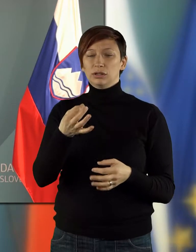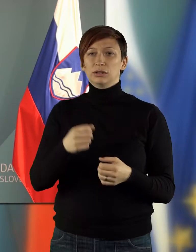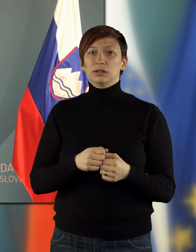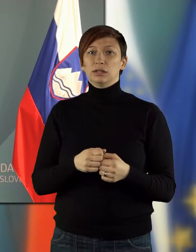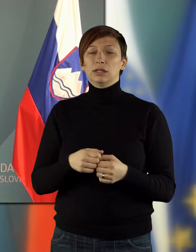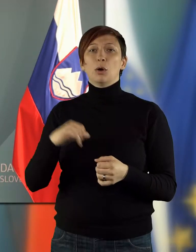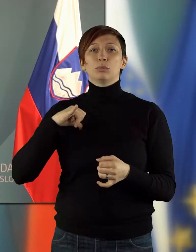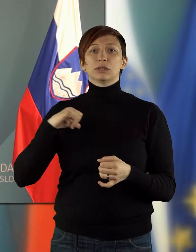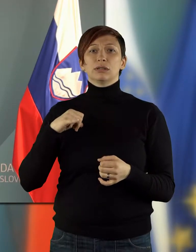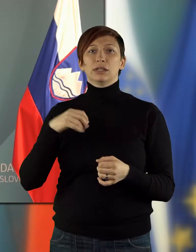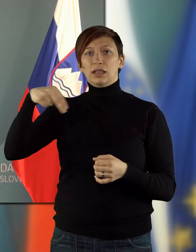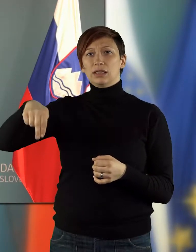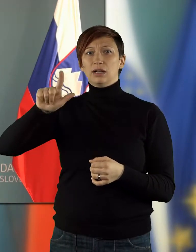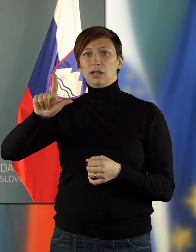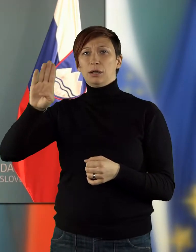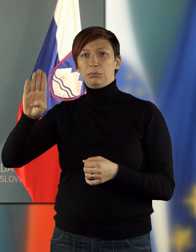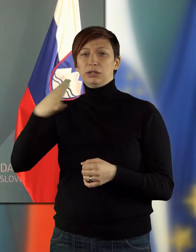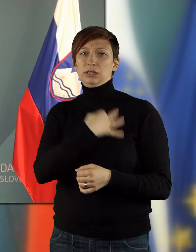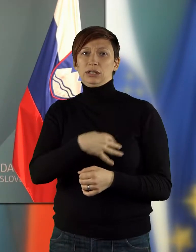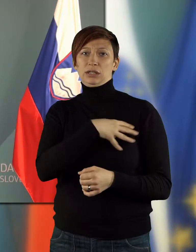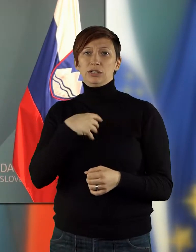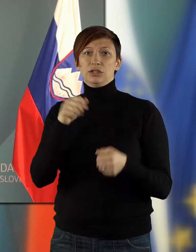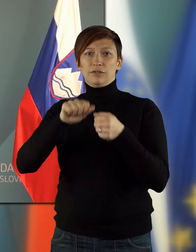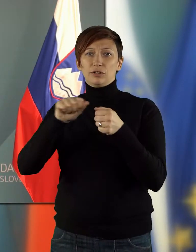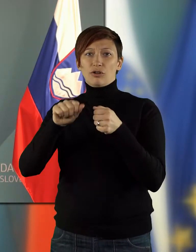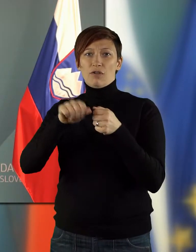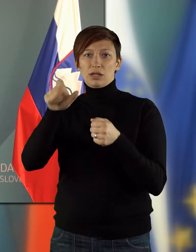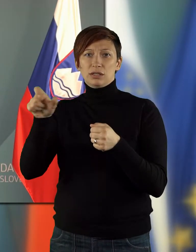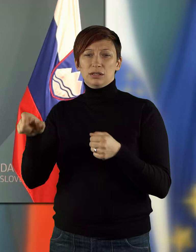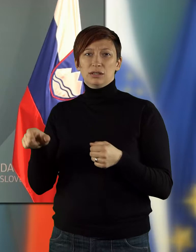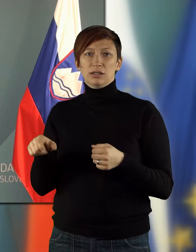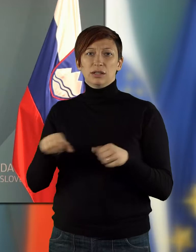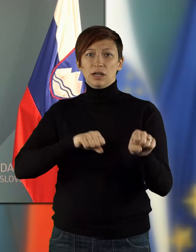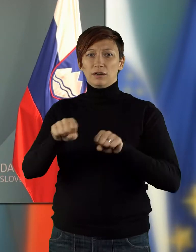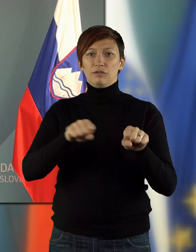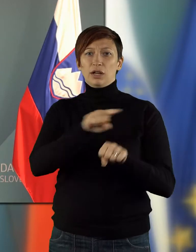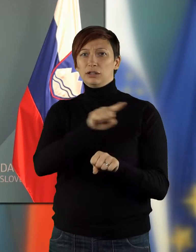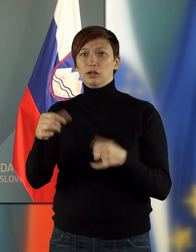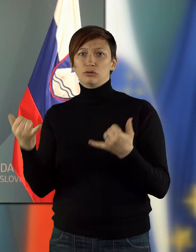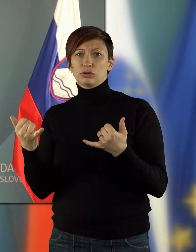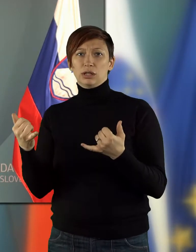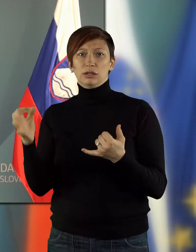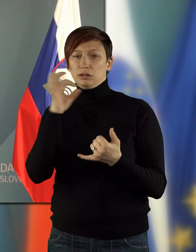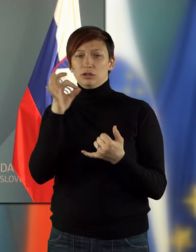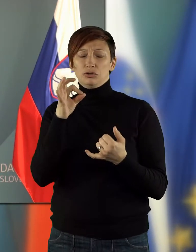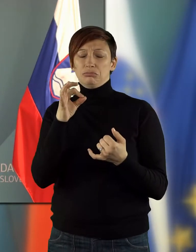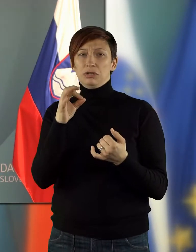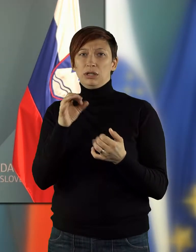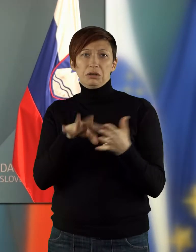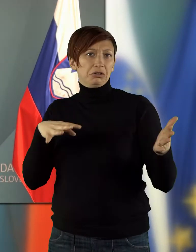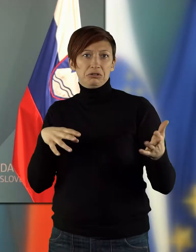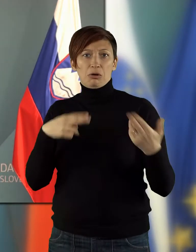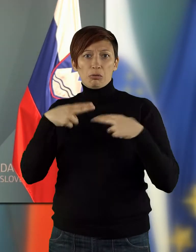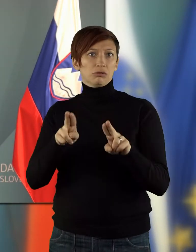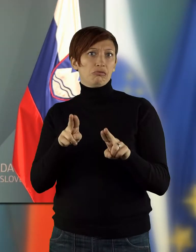Dobro dan, gremo teči popte. Mene pa zanima NLB in hrvaški vrčevalci. Vlada se do zdaj ni prav izkazala